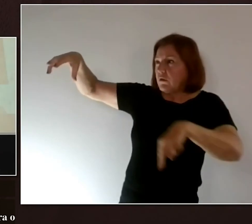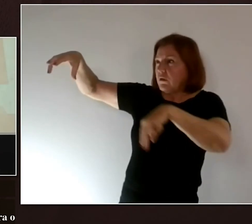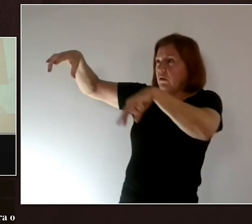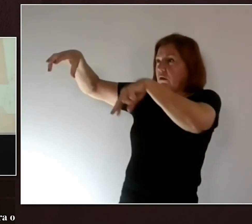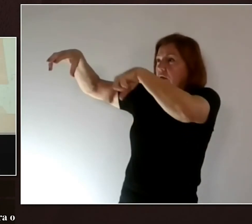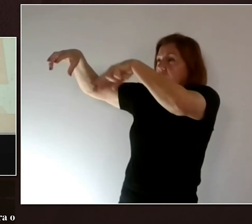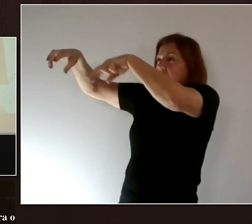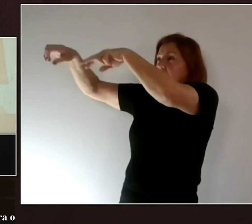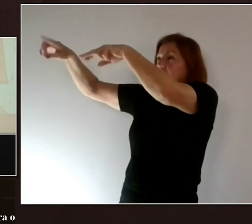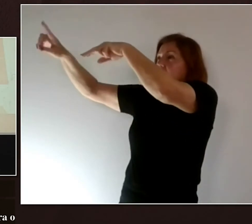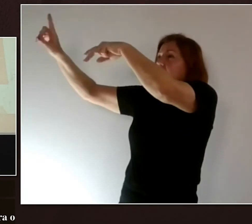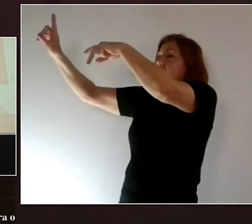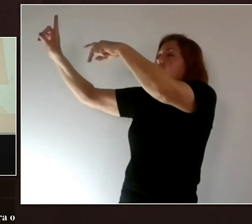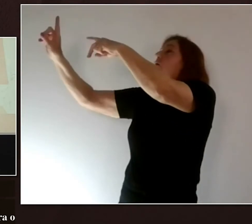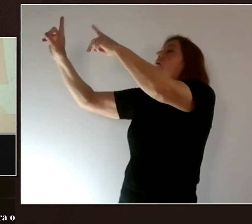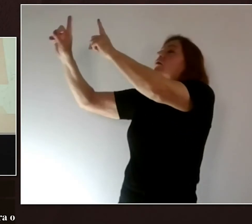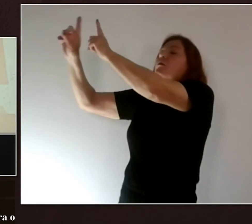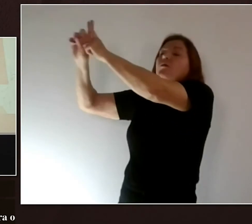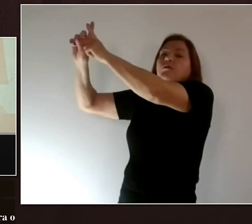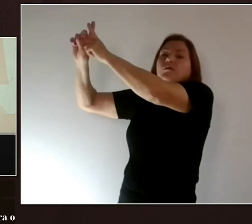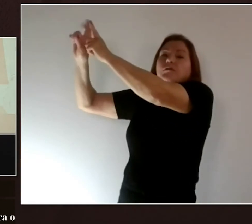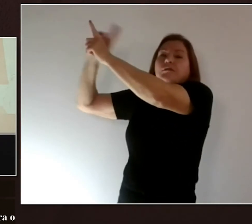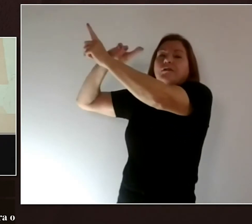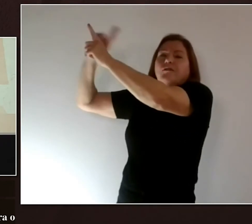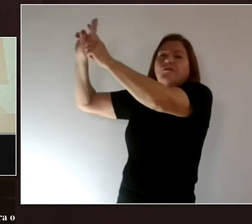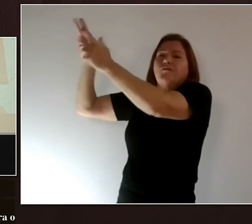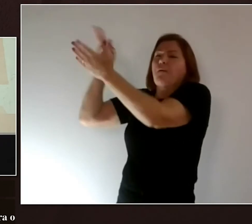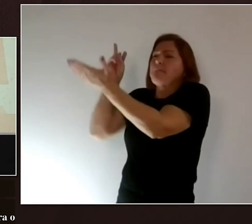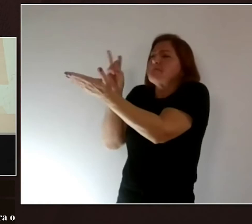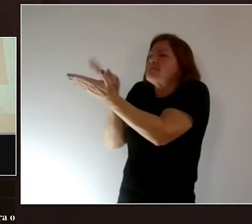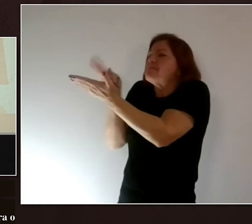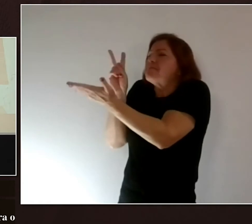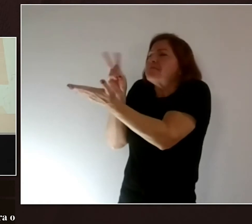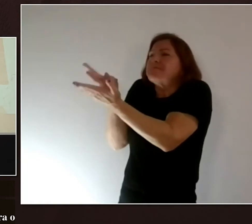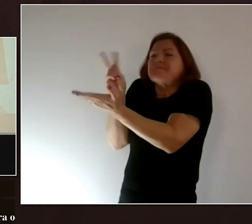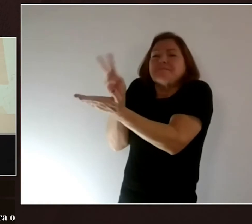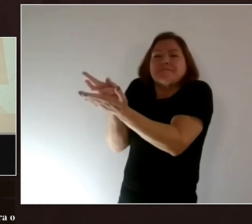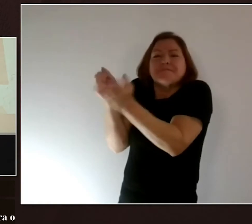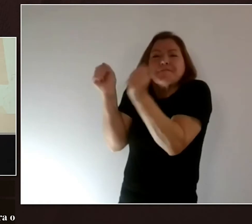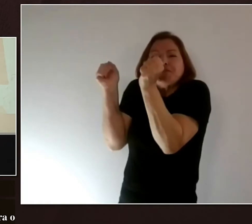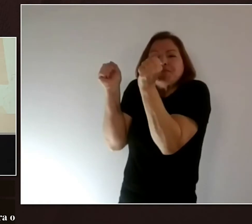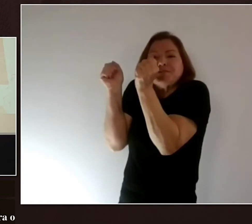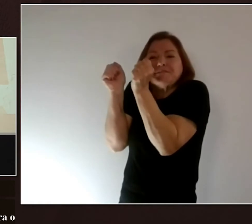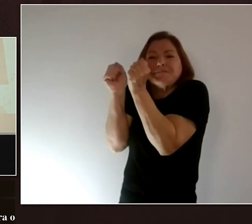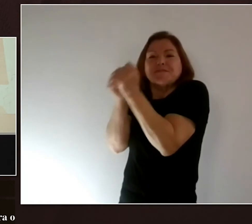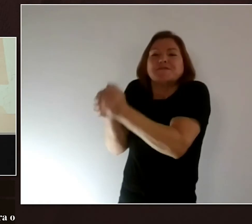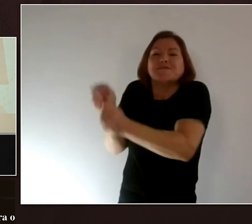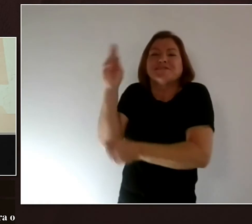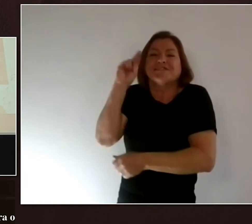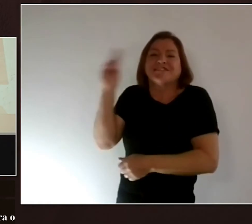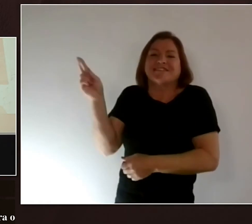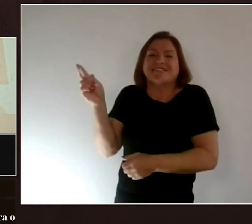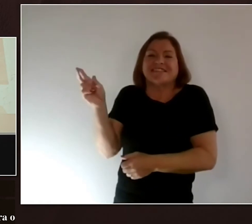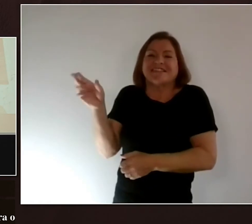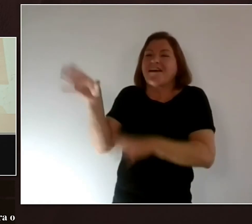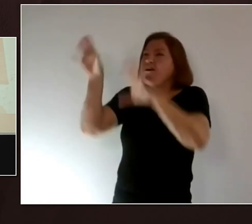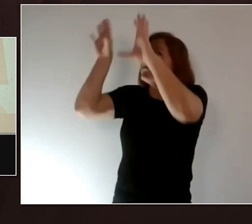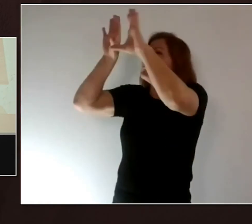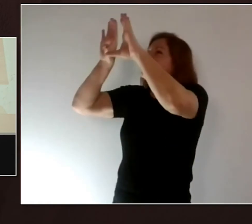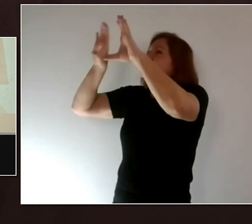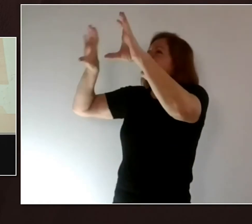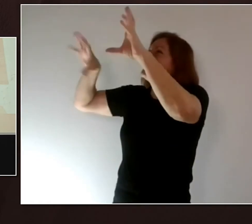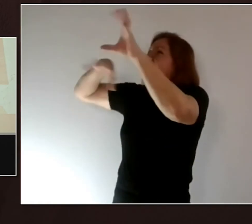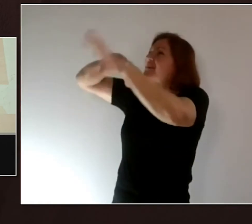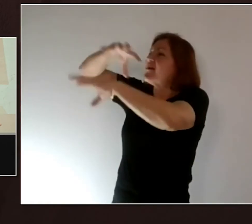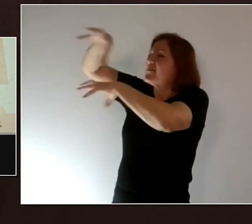estaremos para sempre com o Senhor. Irmãos, nas nuvens, nos céus, é que ele vai estabelecer